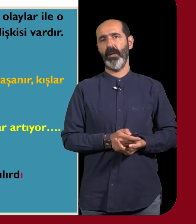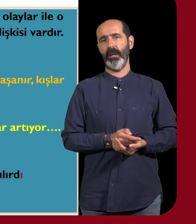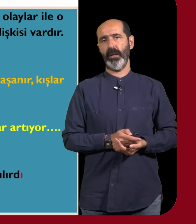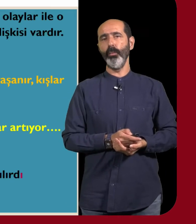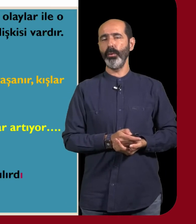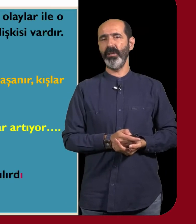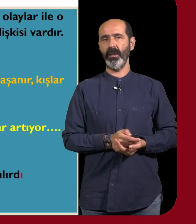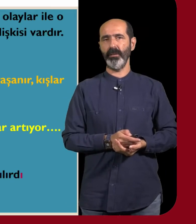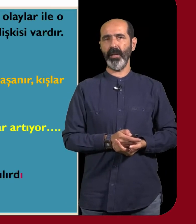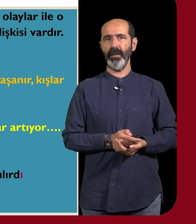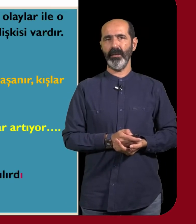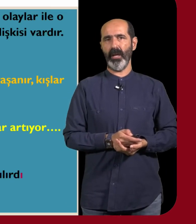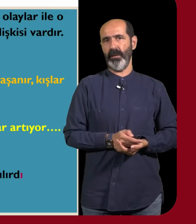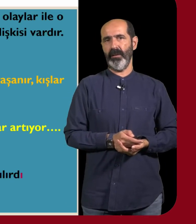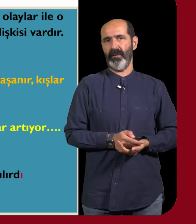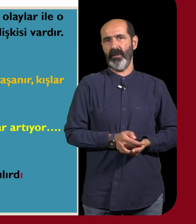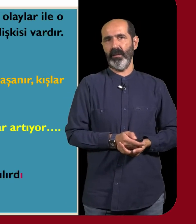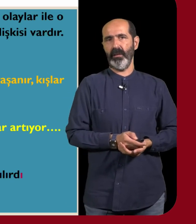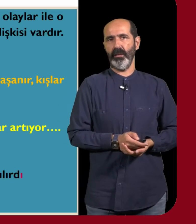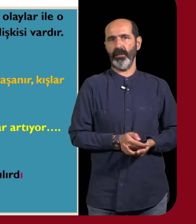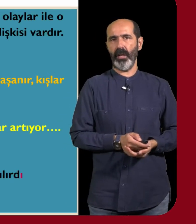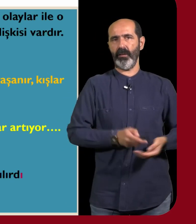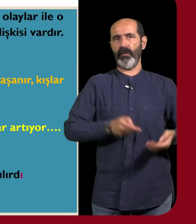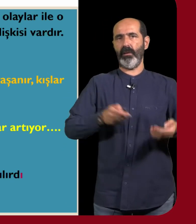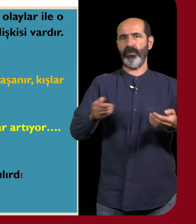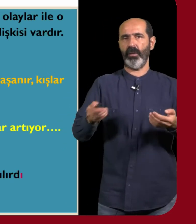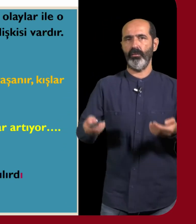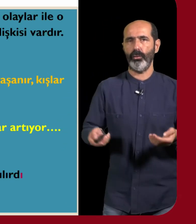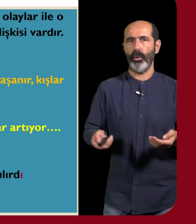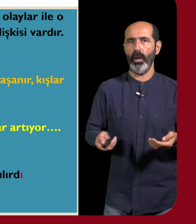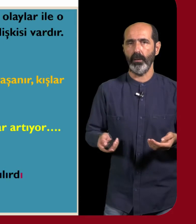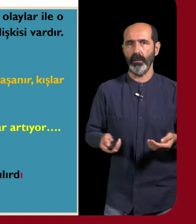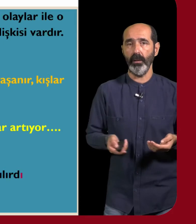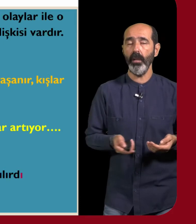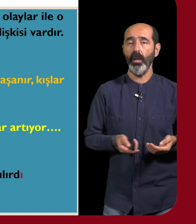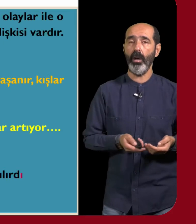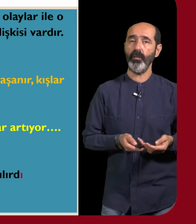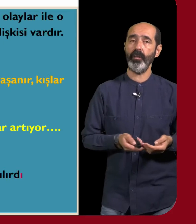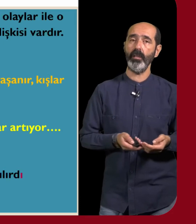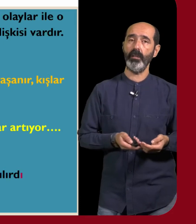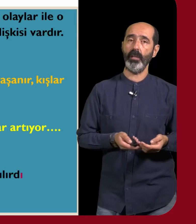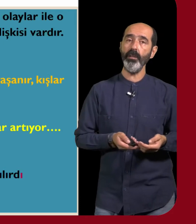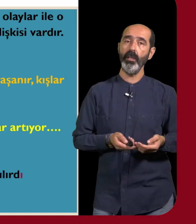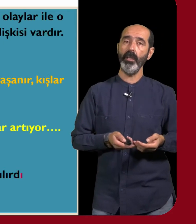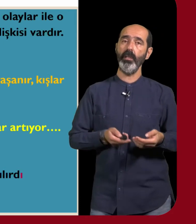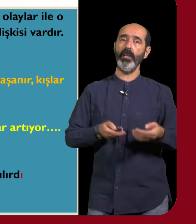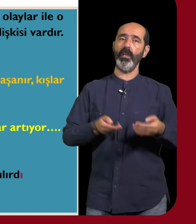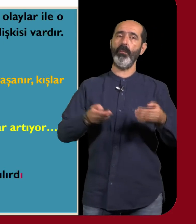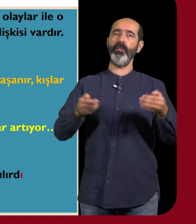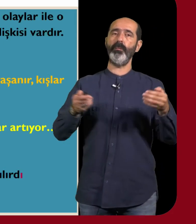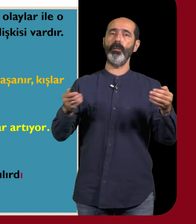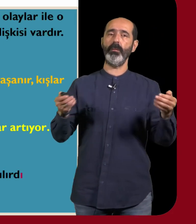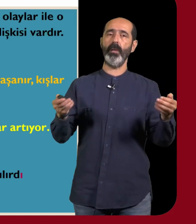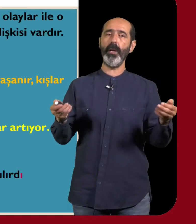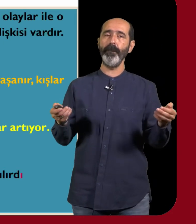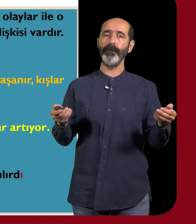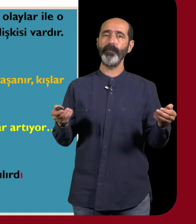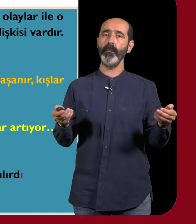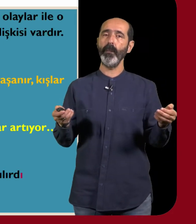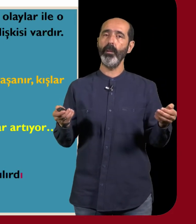edemez ha bu da yılında yani sığır yılında savaşların çoğaldığı hastalıkların inan ne